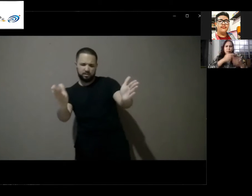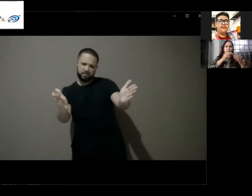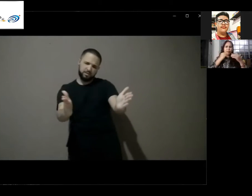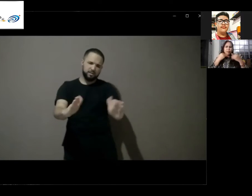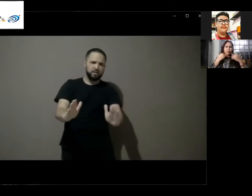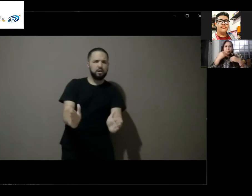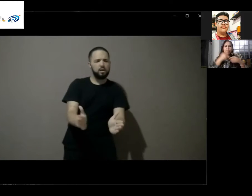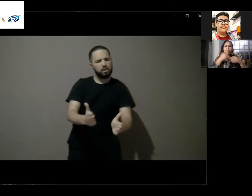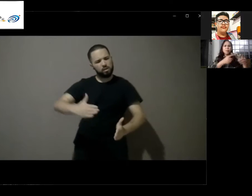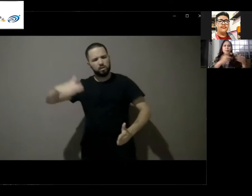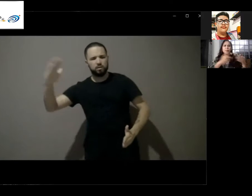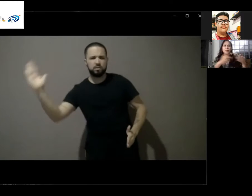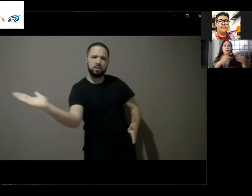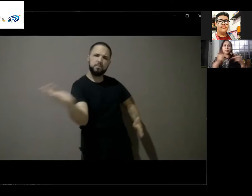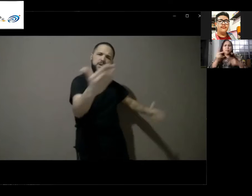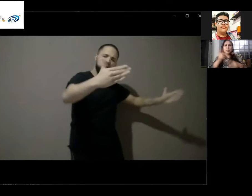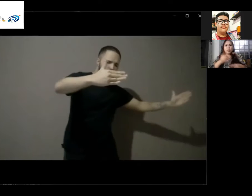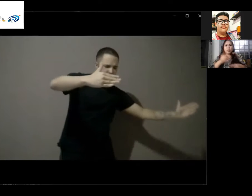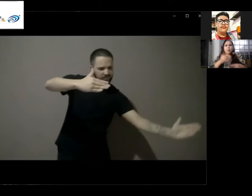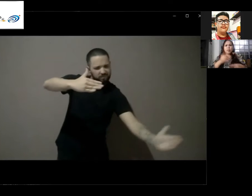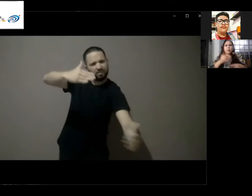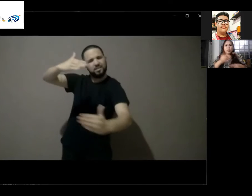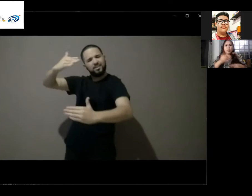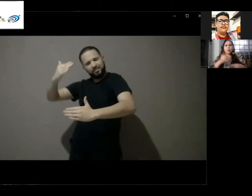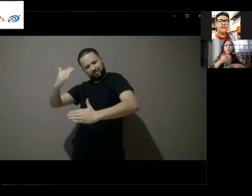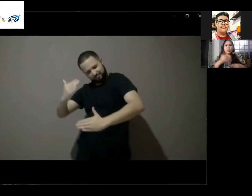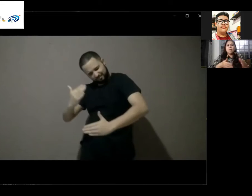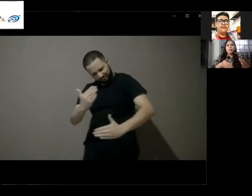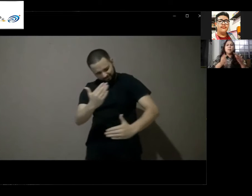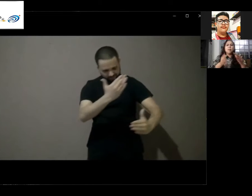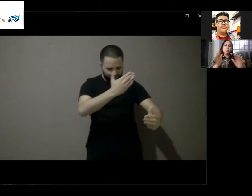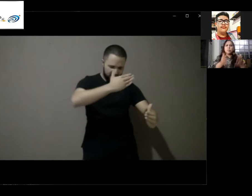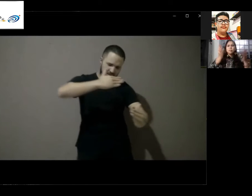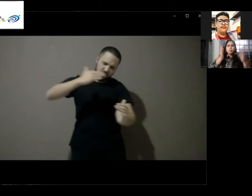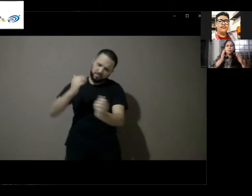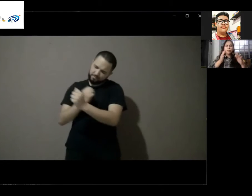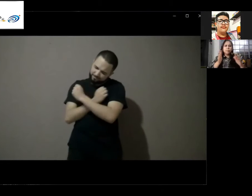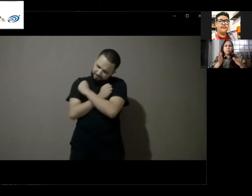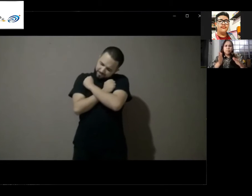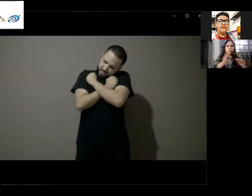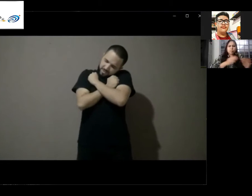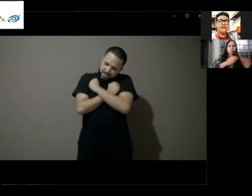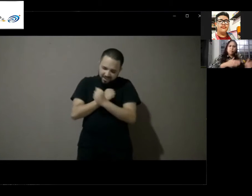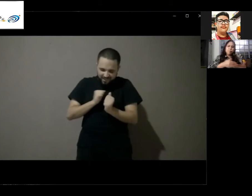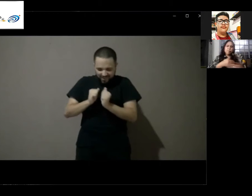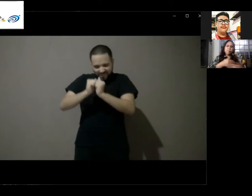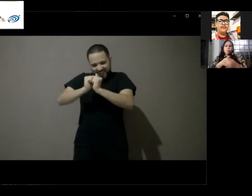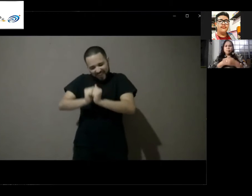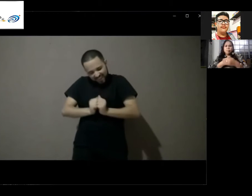corpo invadir a contramão, dá de frente com teu